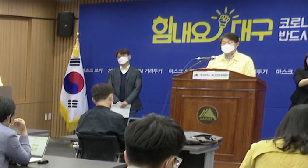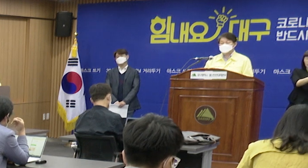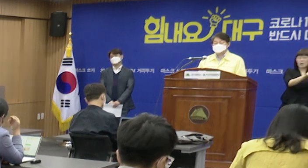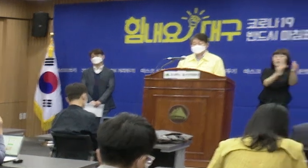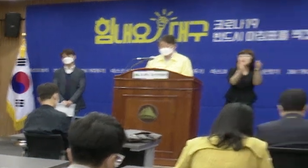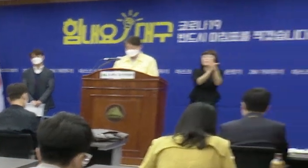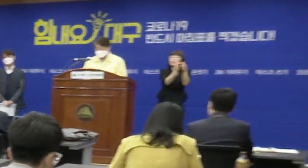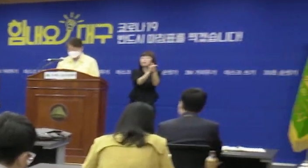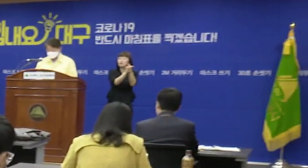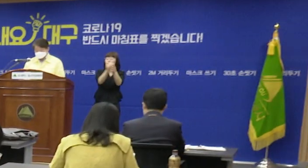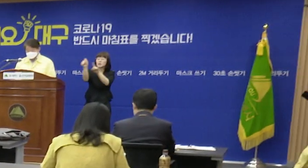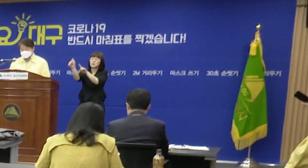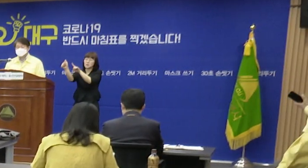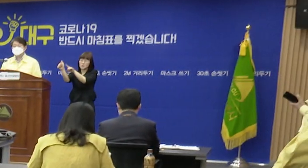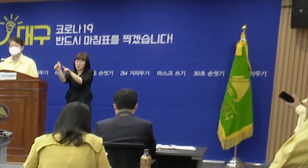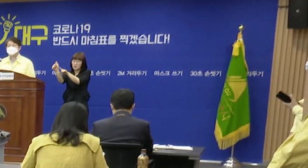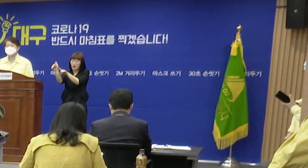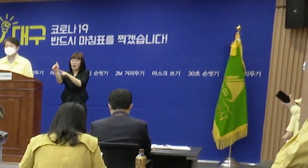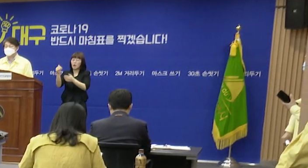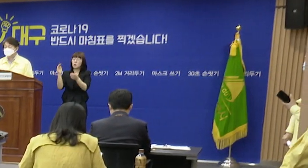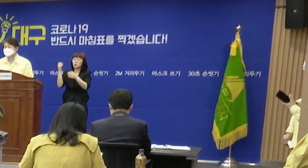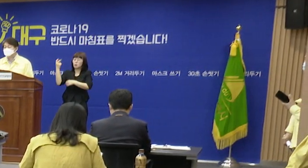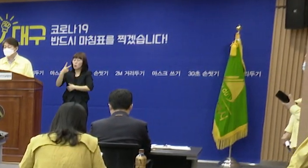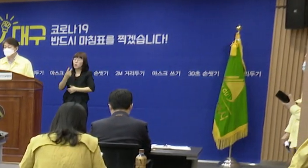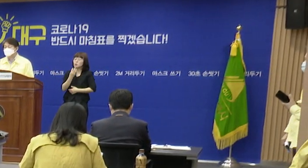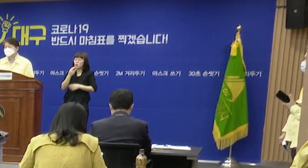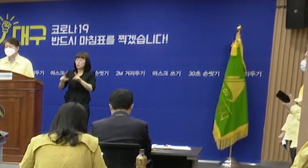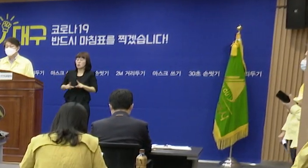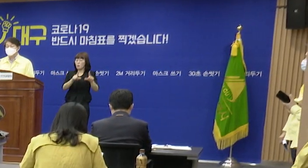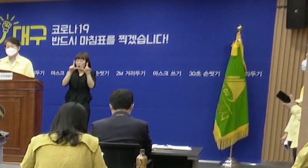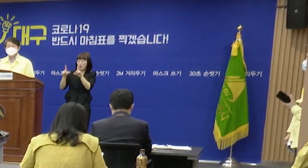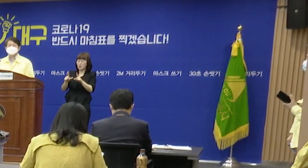A씨에게 전파시킨 서울 확진자 B씨 같은 경우는 굉장히